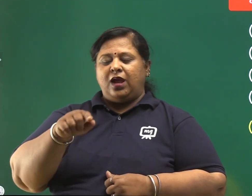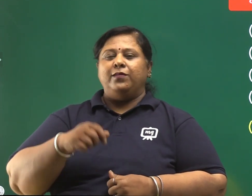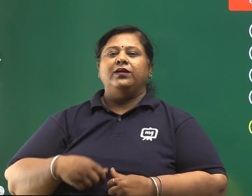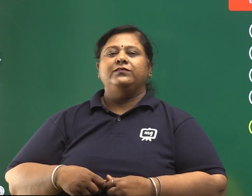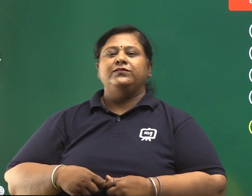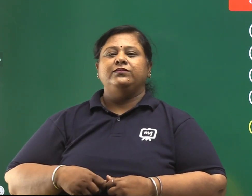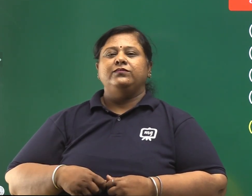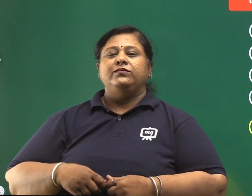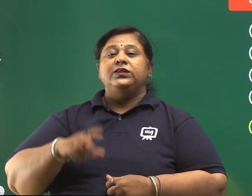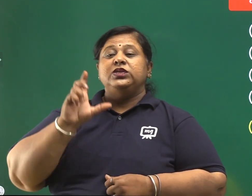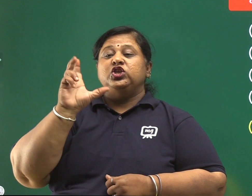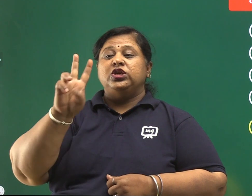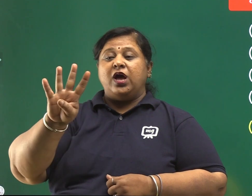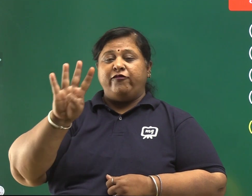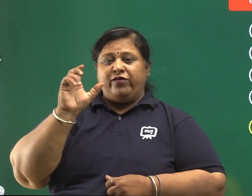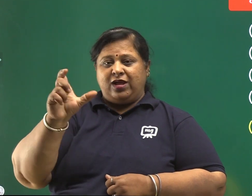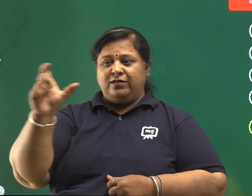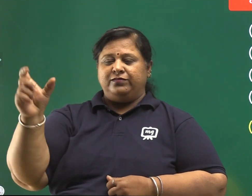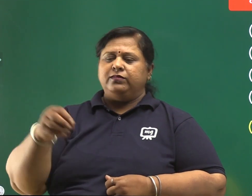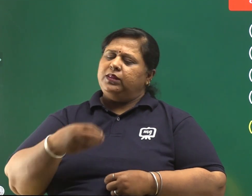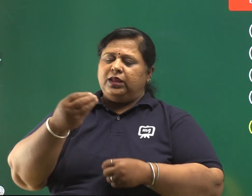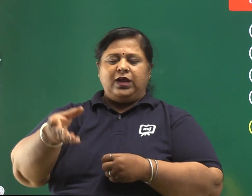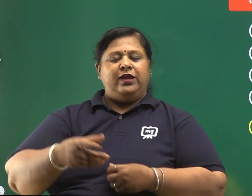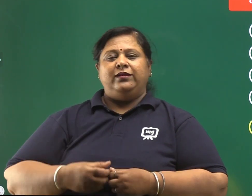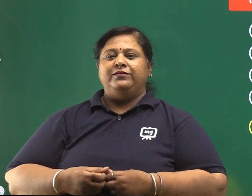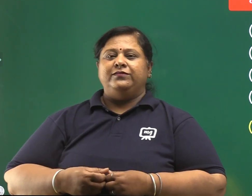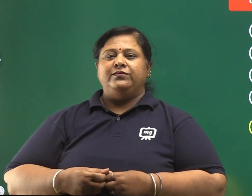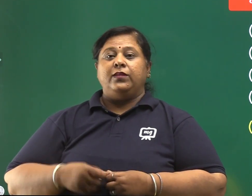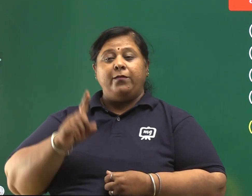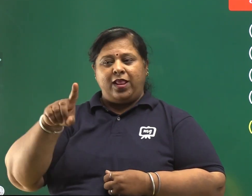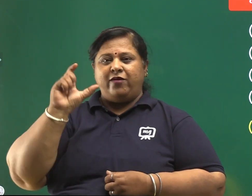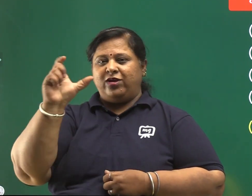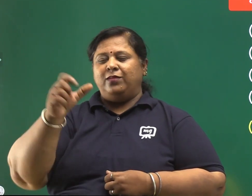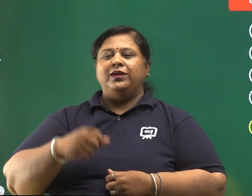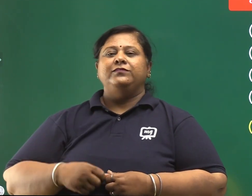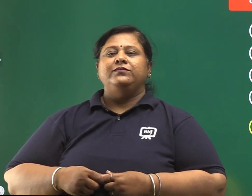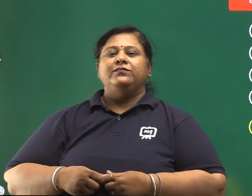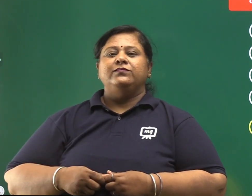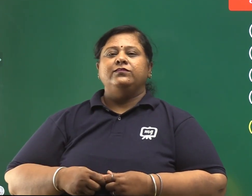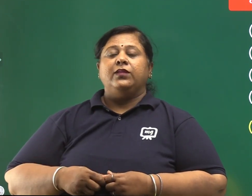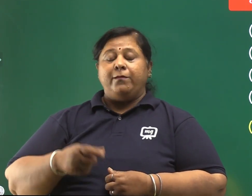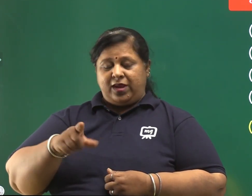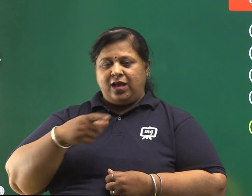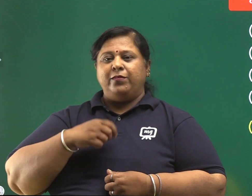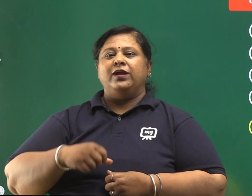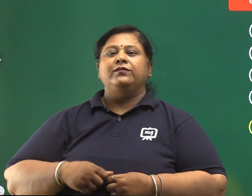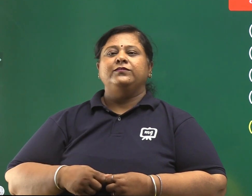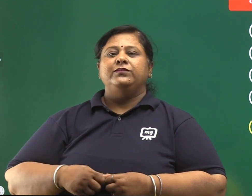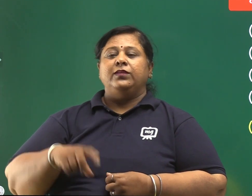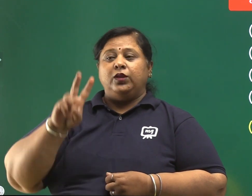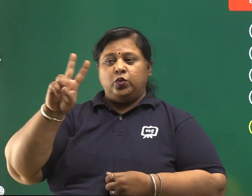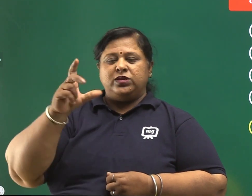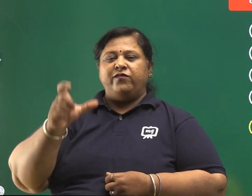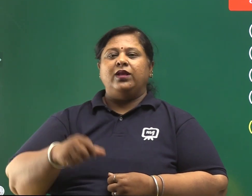पर 4 विकल्प दिए गए हैं। पहला विकल्प है मीराबाई,